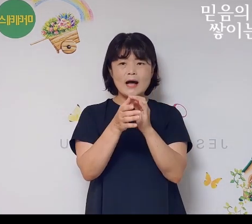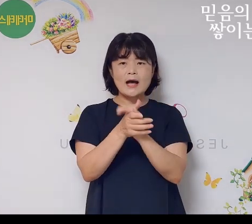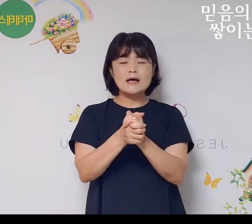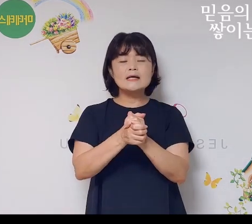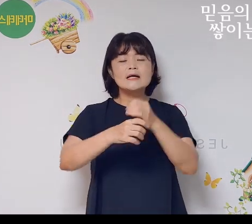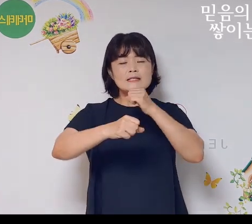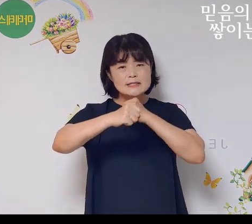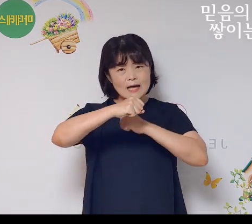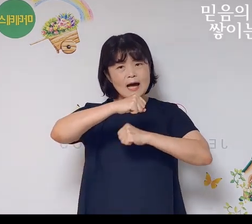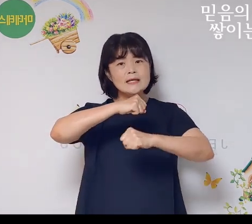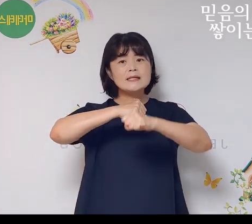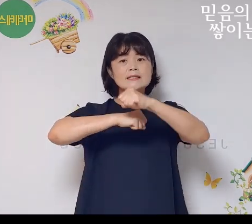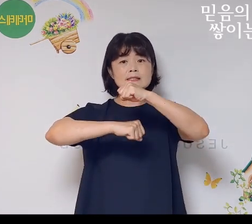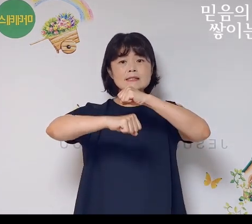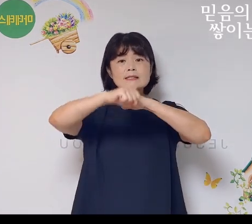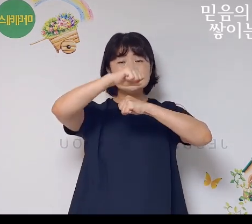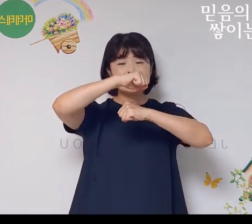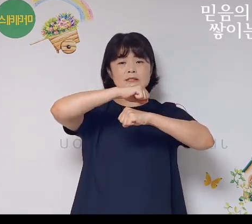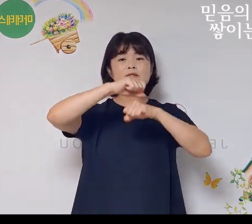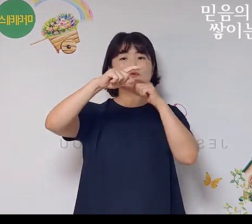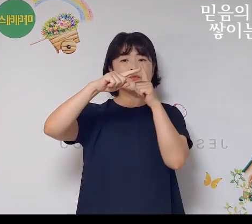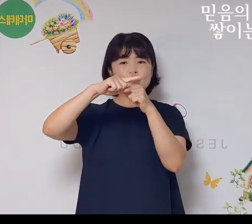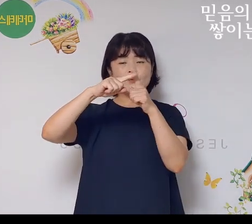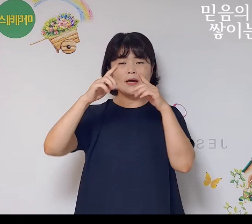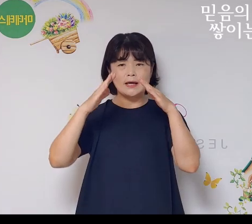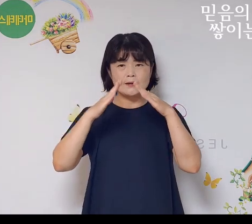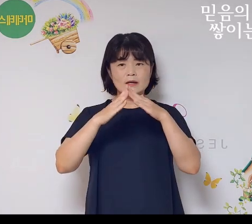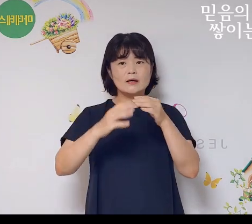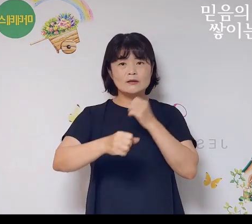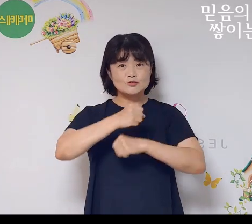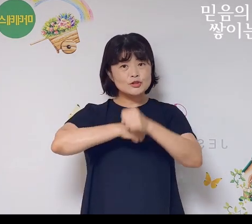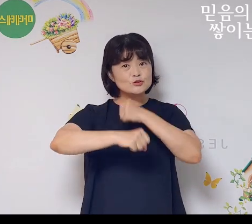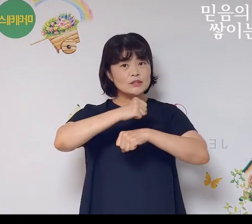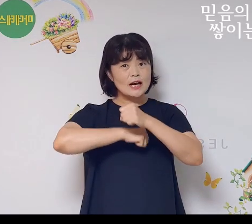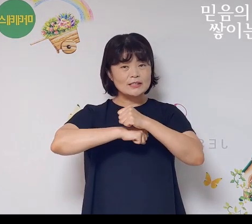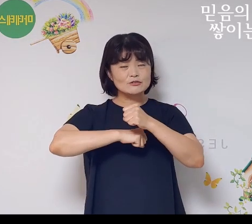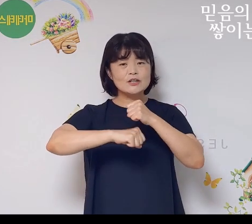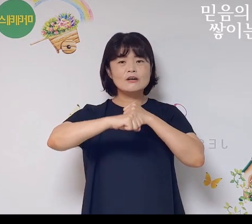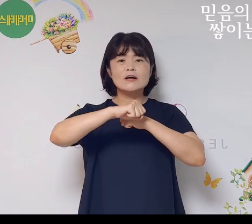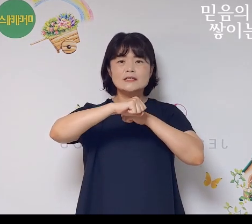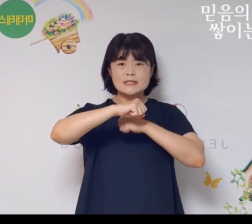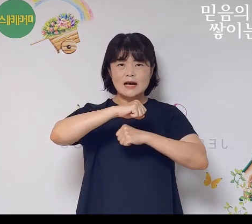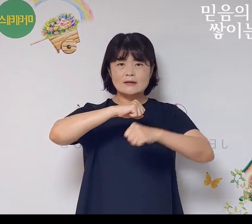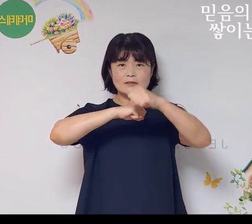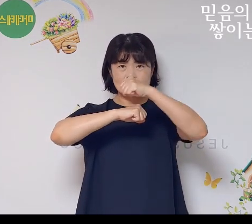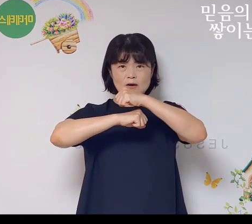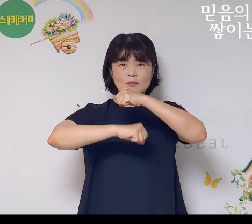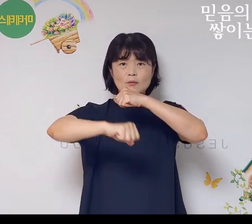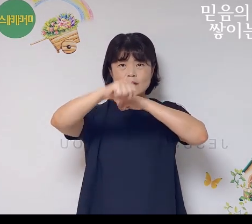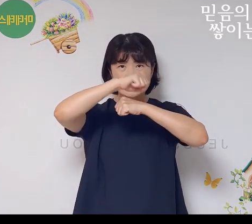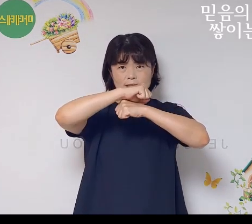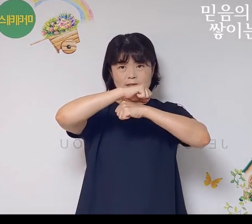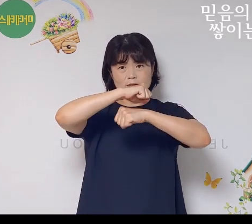기도가 쌓이는 교회. 구리구리가 아니고요. 자, 여기서 올라가는